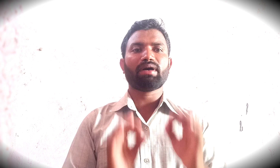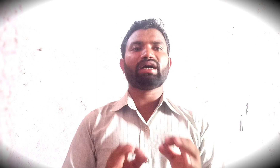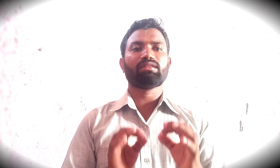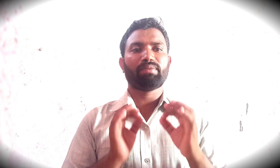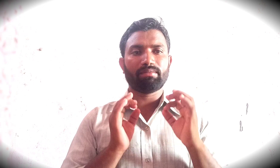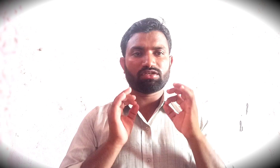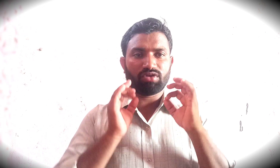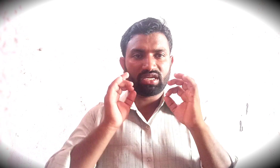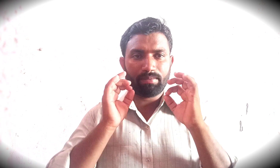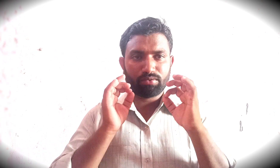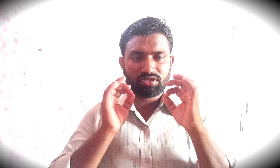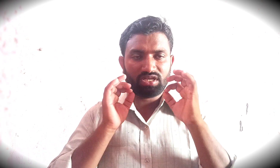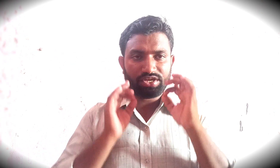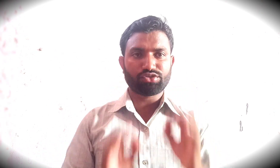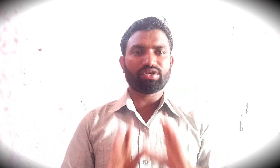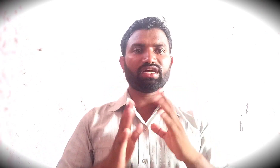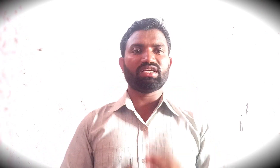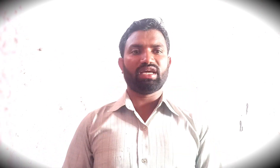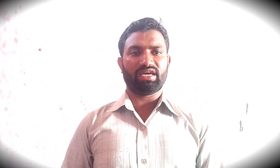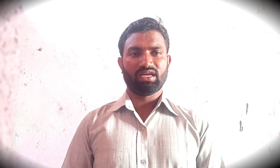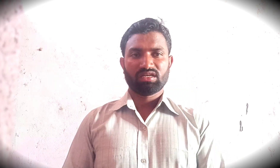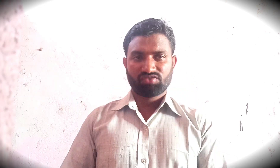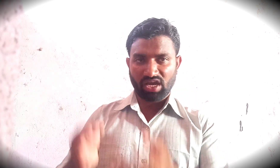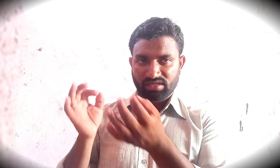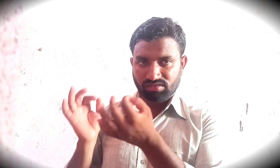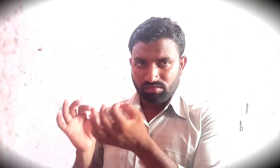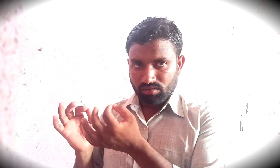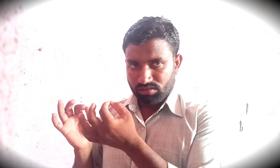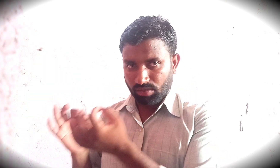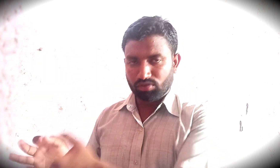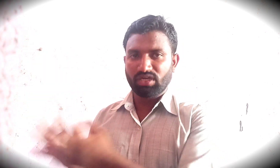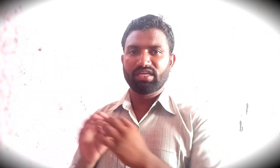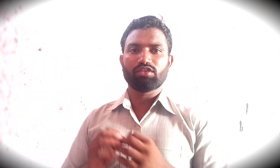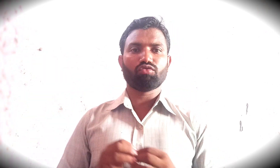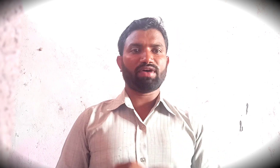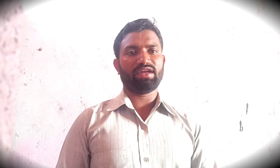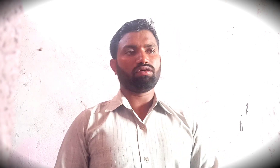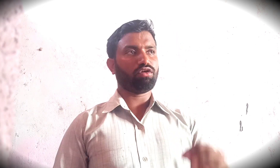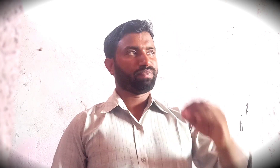बात परमेश्वर के पुत्र यीशु के अधीन है, चाहे समुद्र की तूफान हो